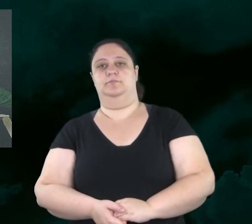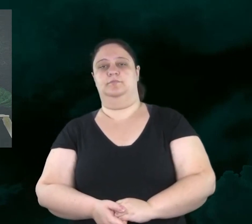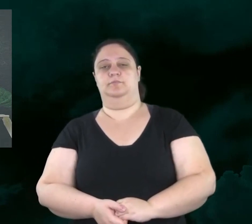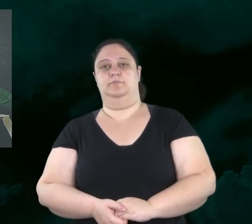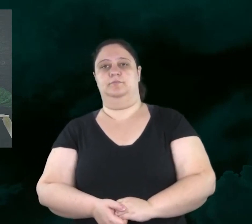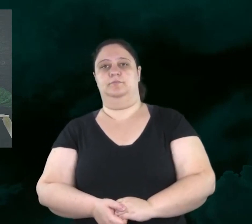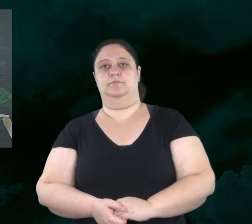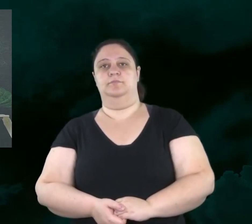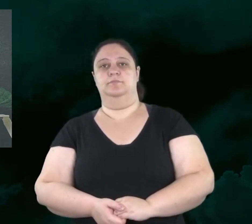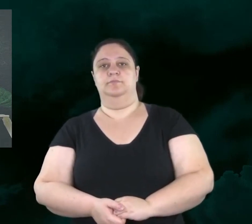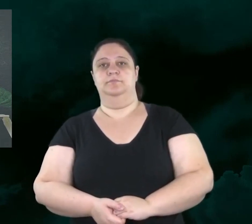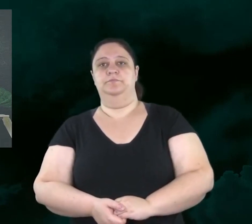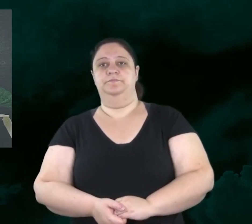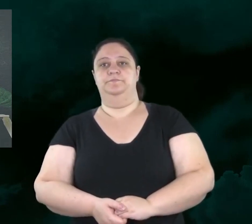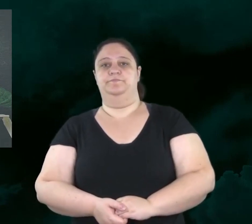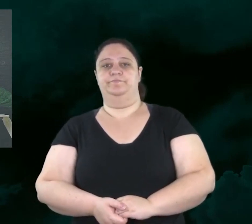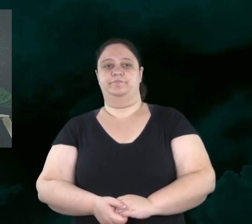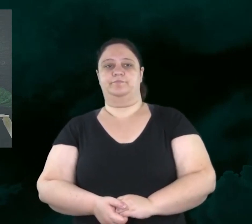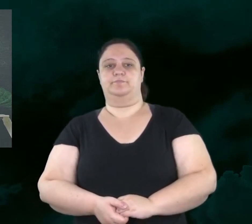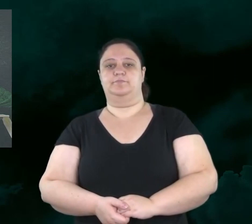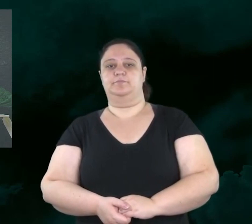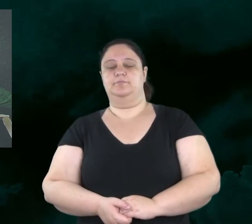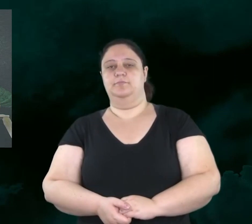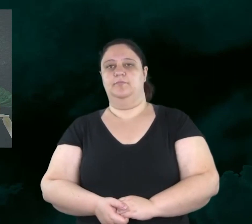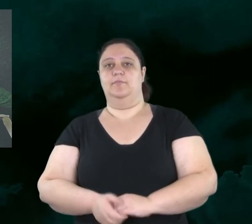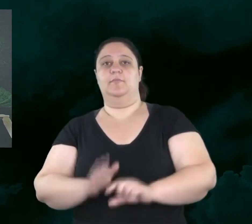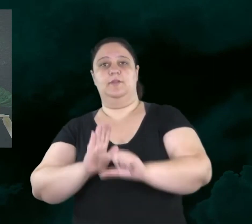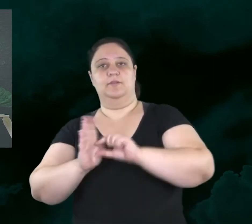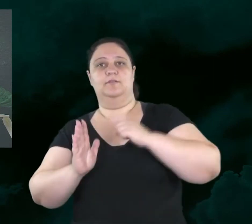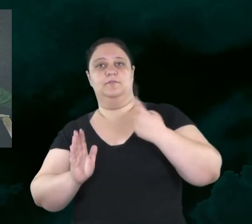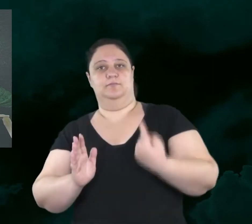Hebreus capítulo 11, versículo 1.